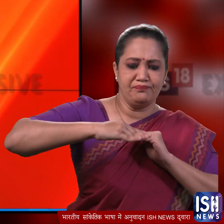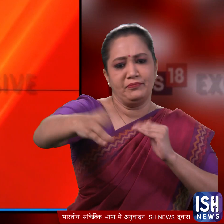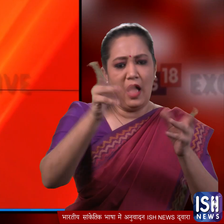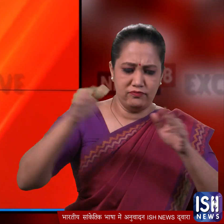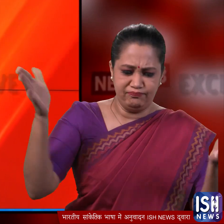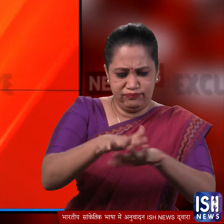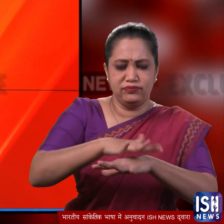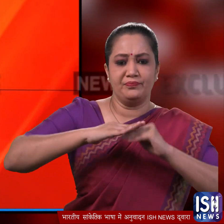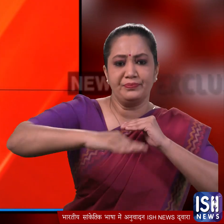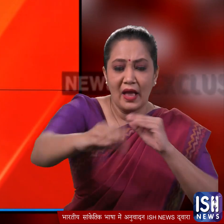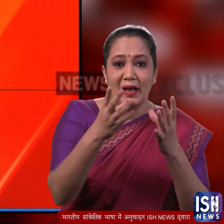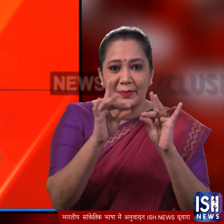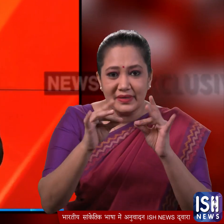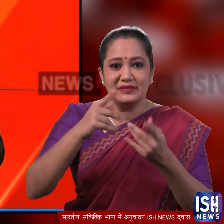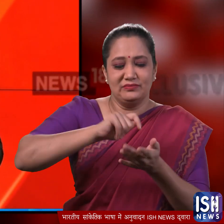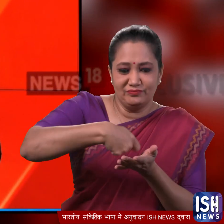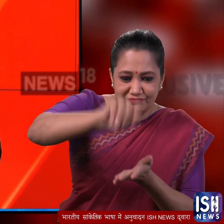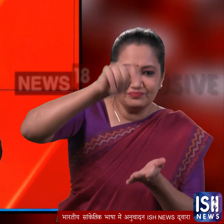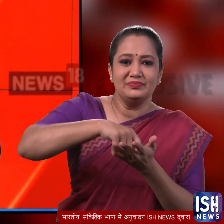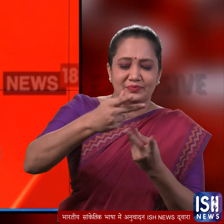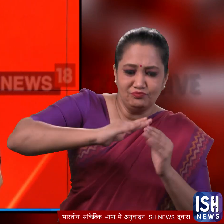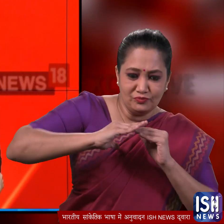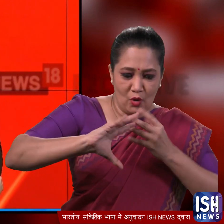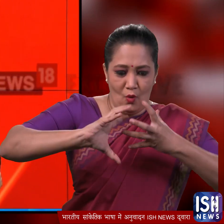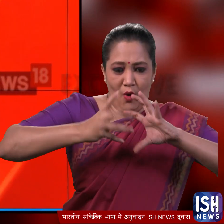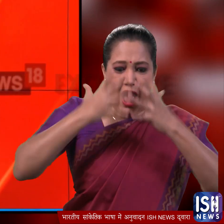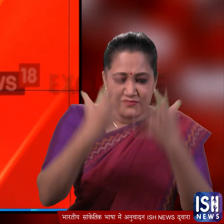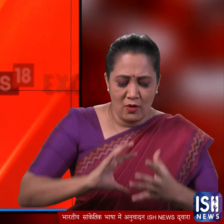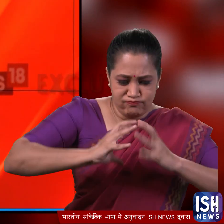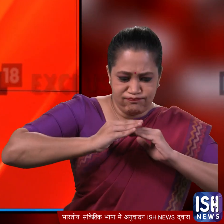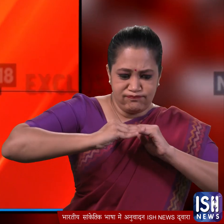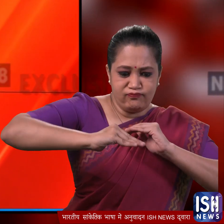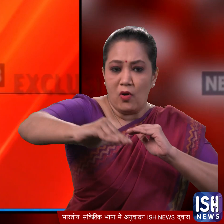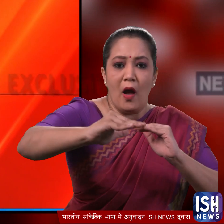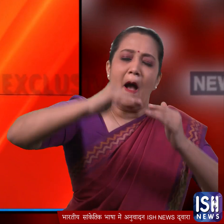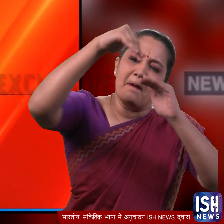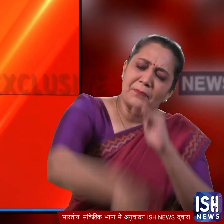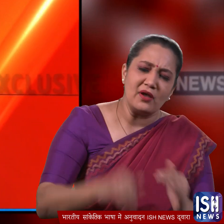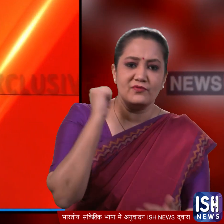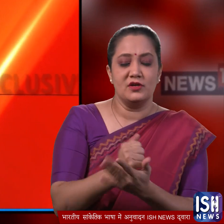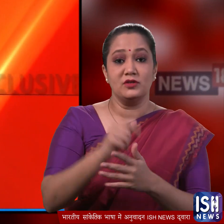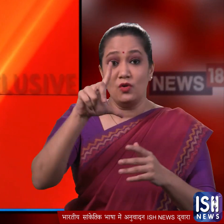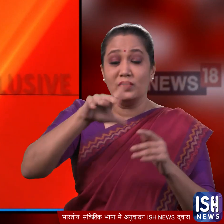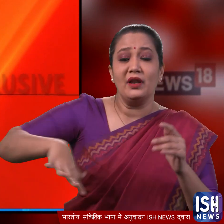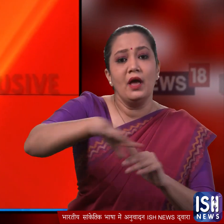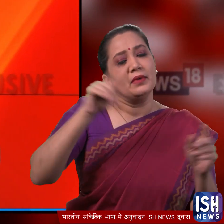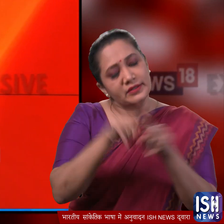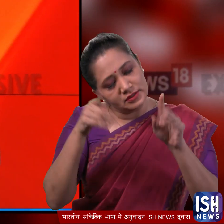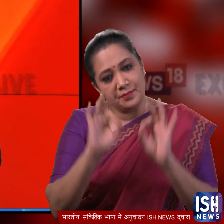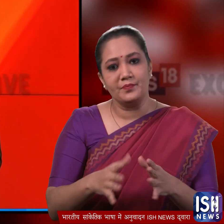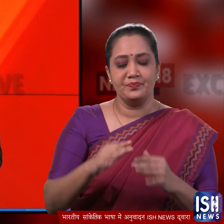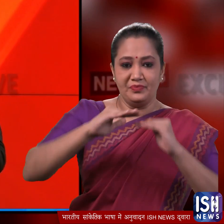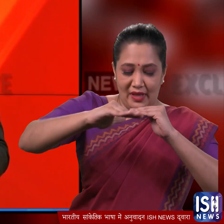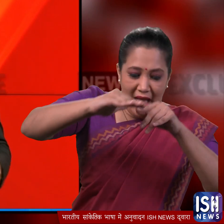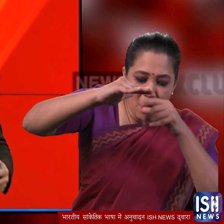दोबारा सड़क भर दी जाती है, जिसमें अगर मिट्टी और कंक्रीट पर ठीक से रोलर ना चले तो सड़क धंसना तय है। और लुधियाना में भी